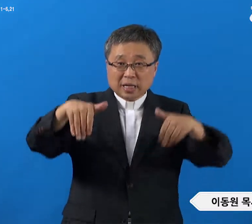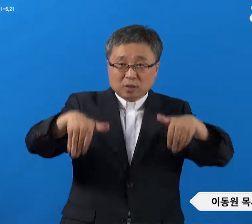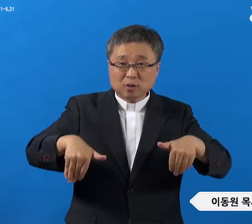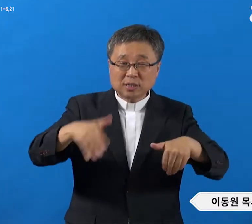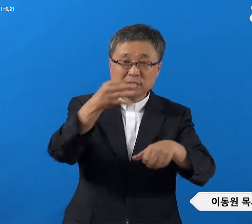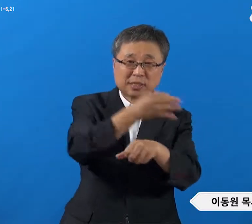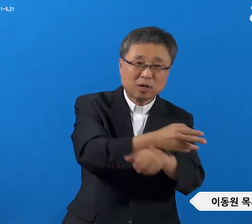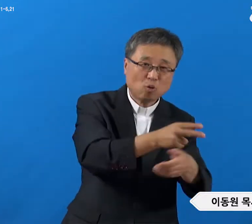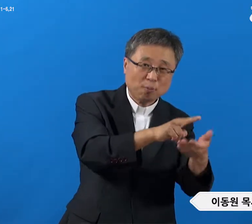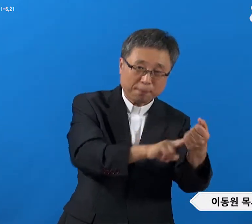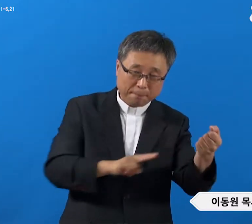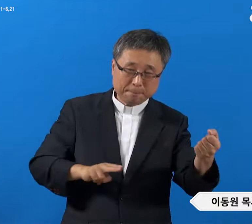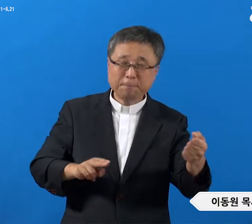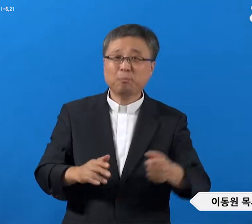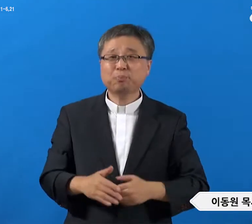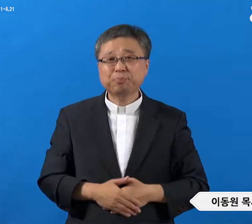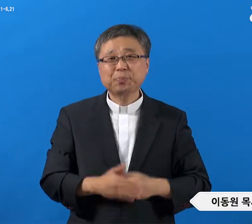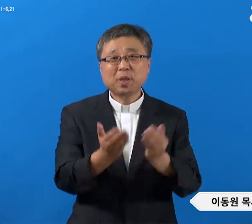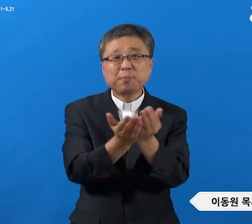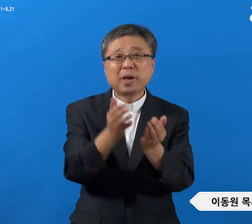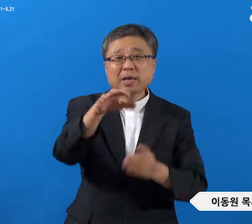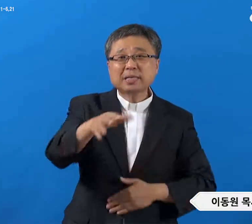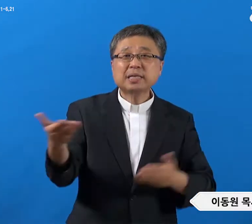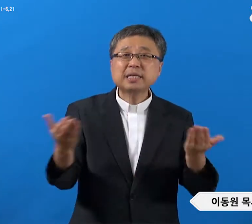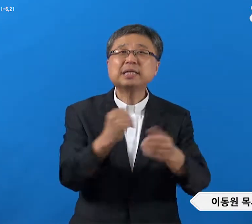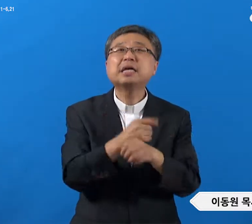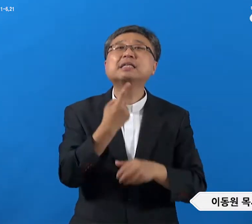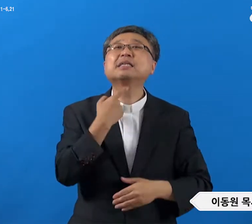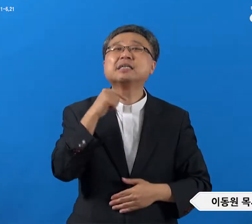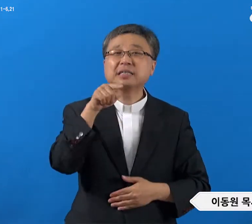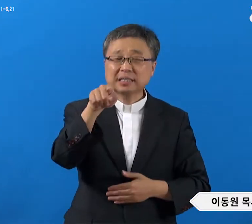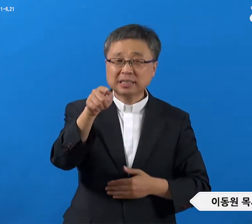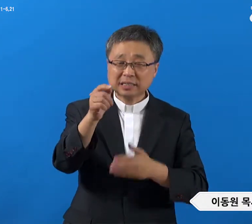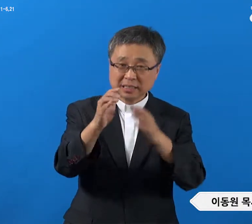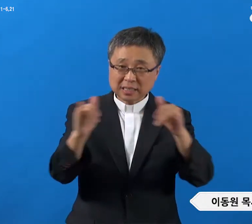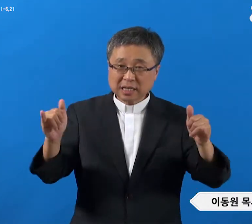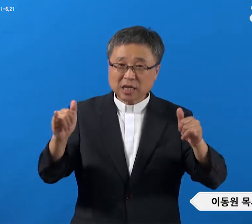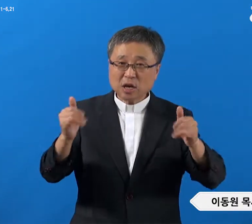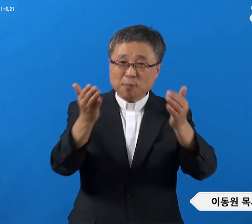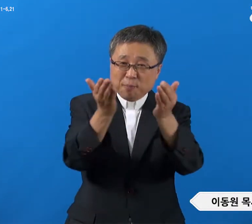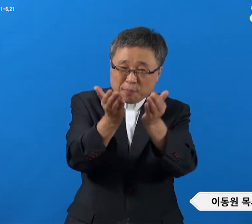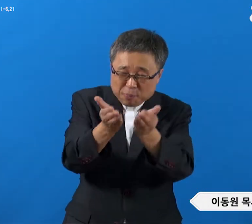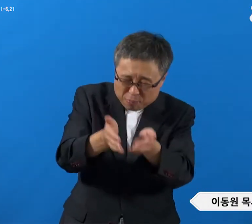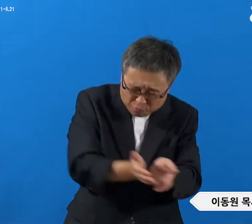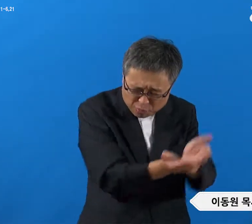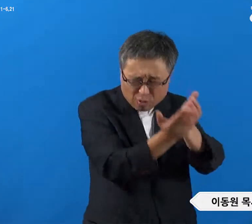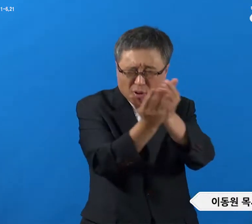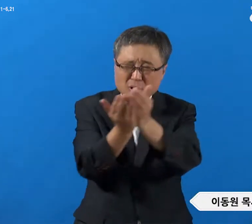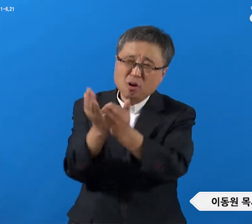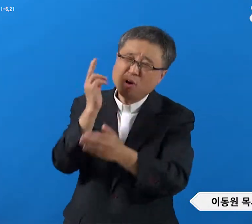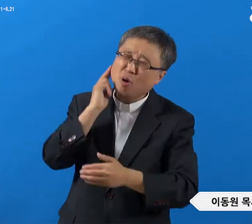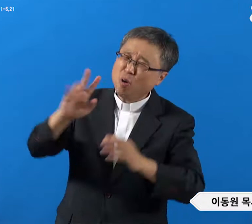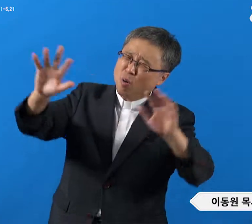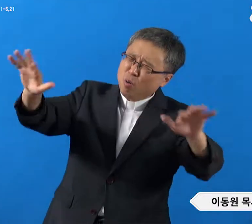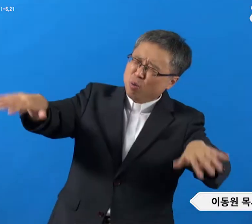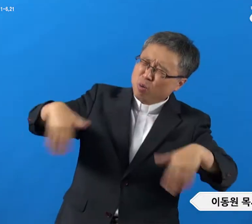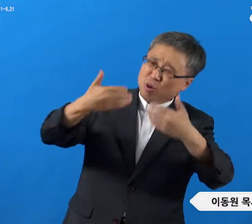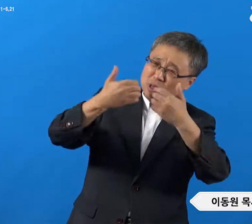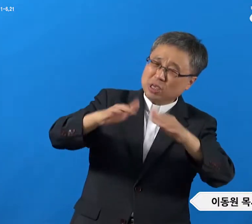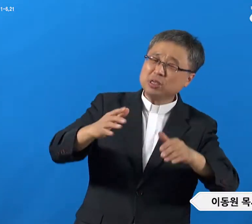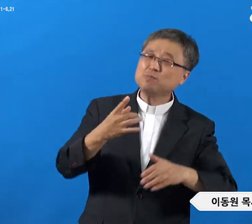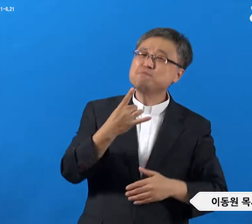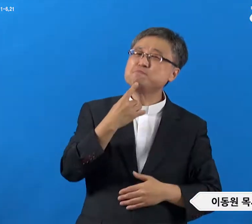팔고 그 배에서 일하던 그가 어느 날 그 배가 난파선의 위기에 직면합니다. 배가 깨질